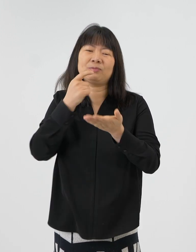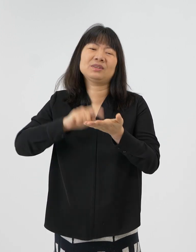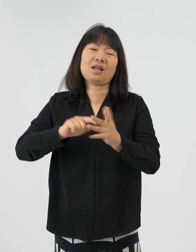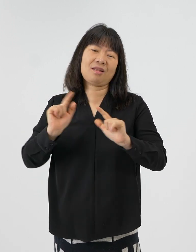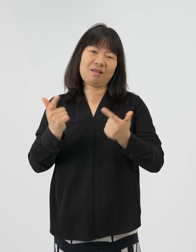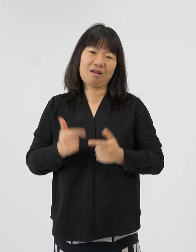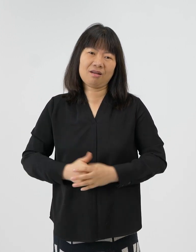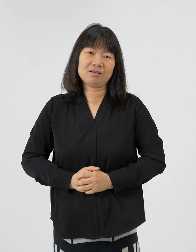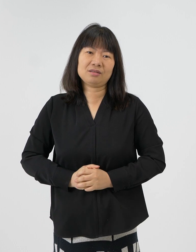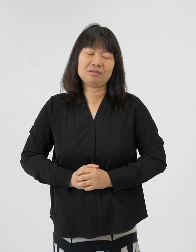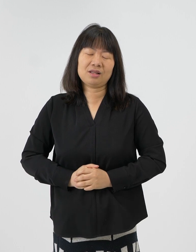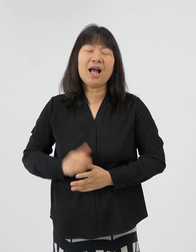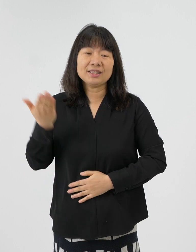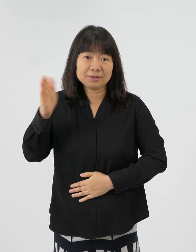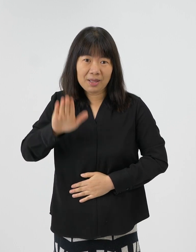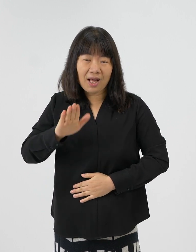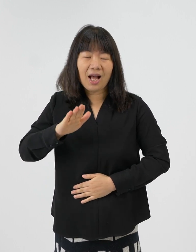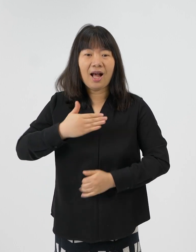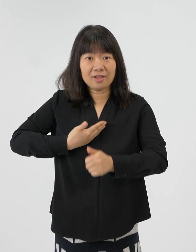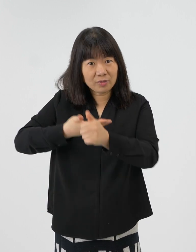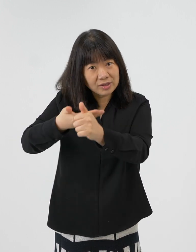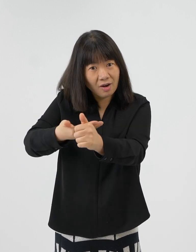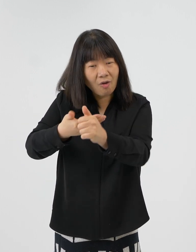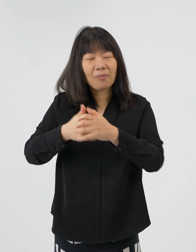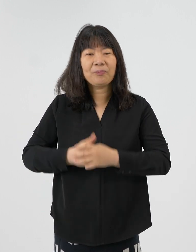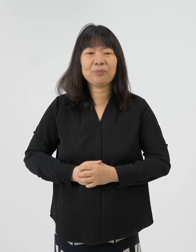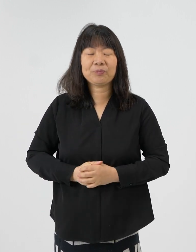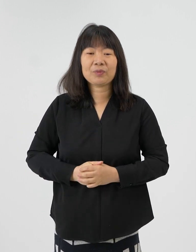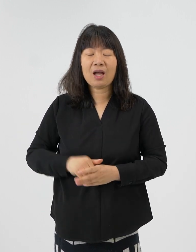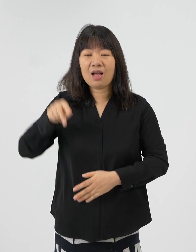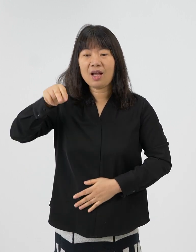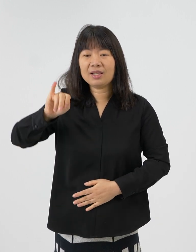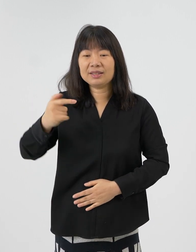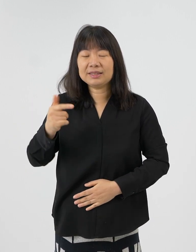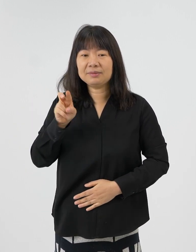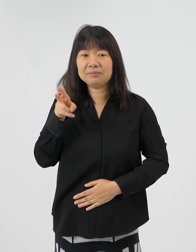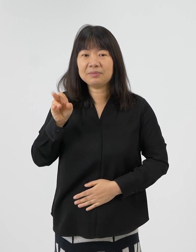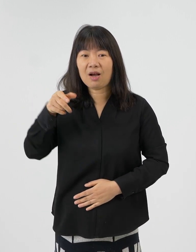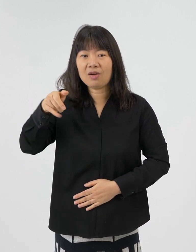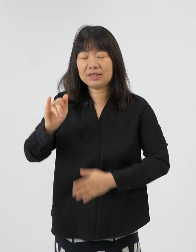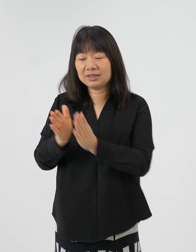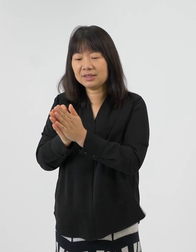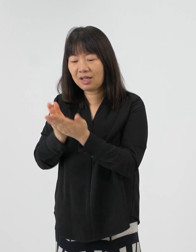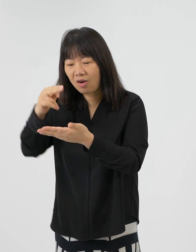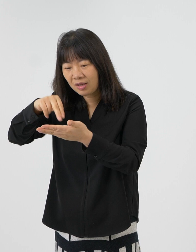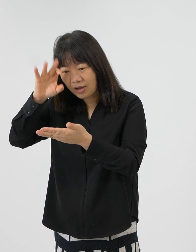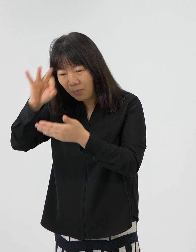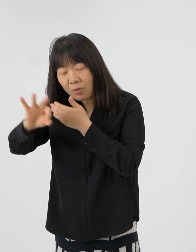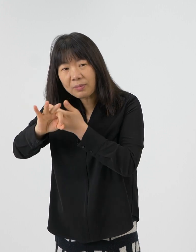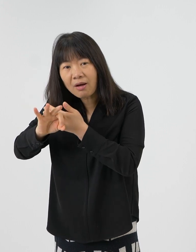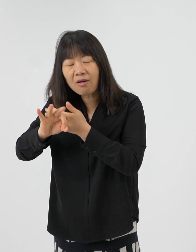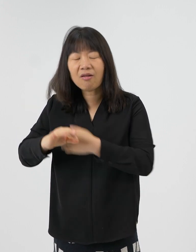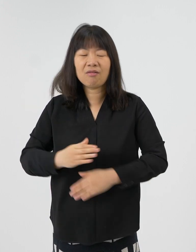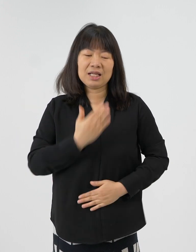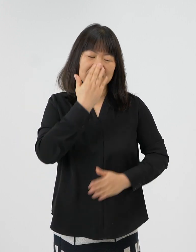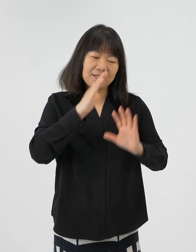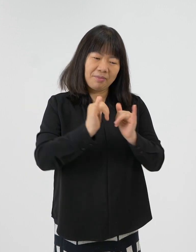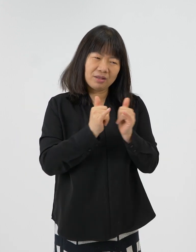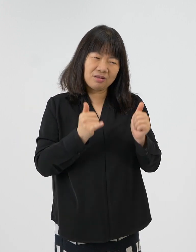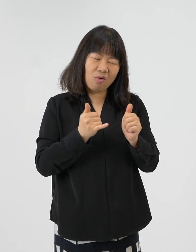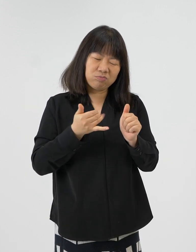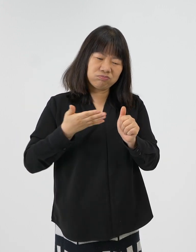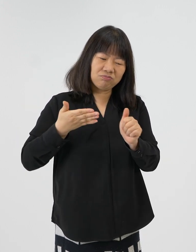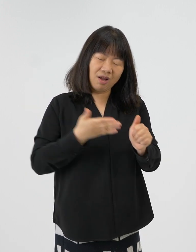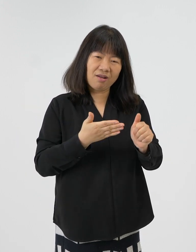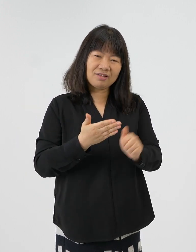개념인데 이런 뜻입니다. 우리 신명기서에 보면 이스라엘 백성들을 향해서 모세가 글을